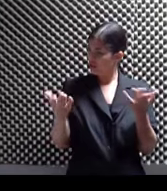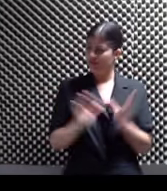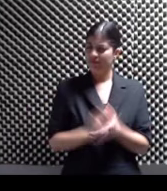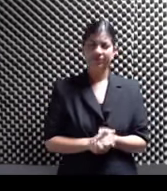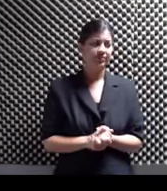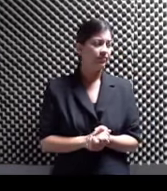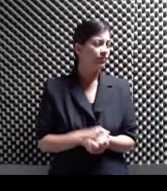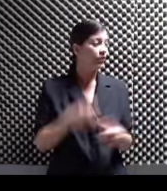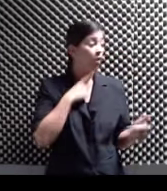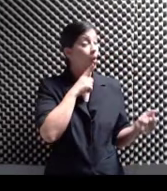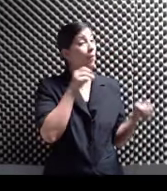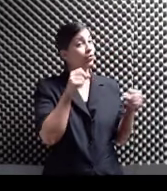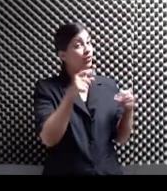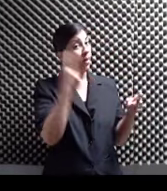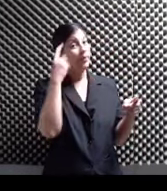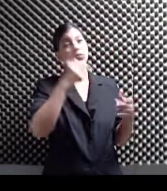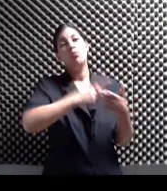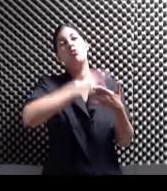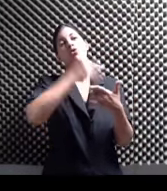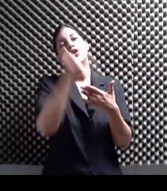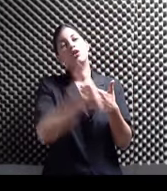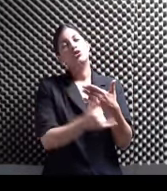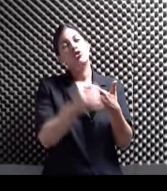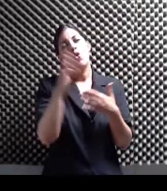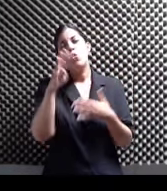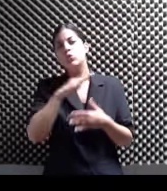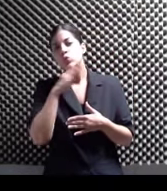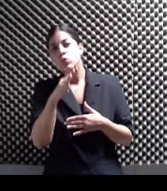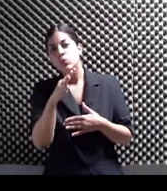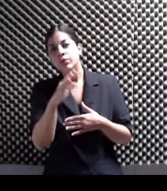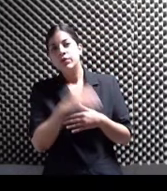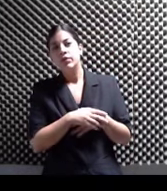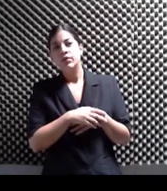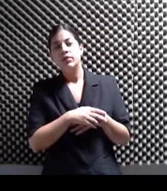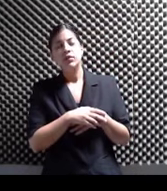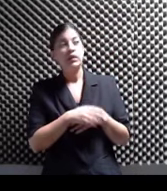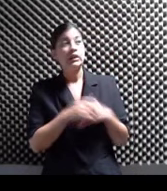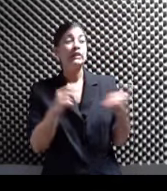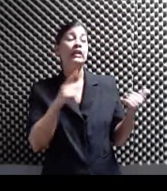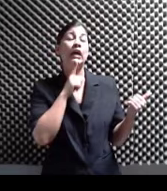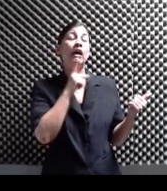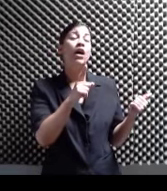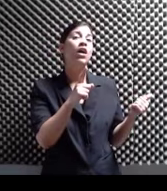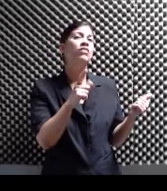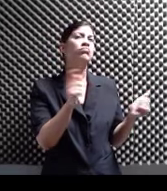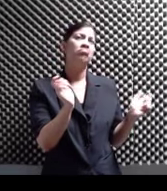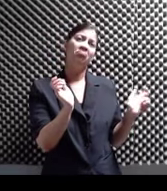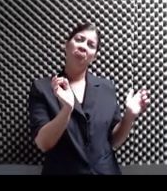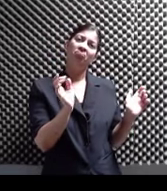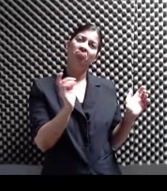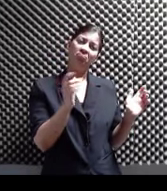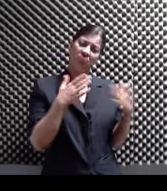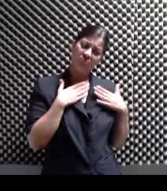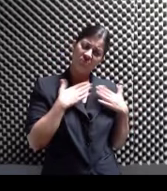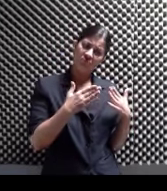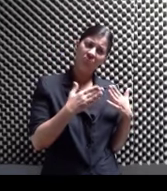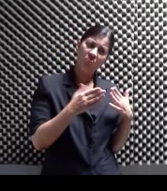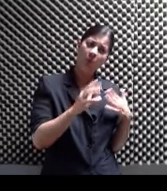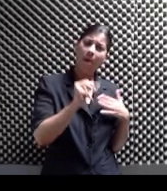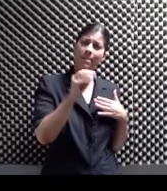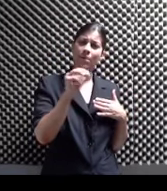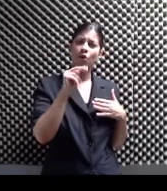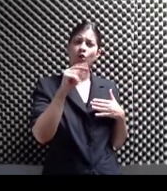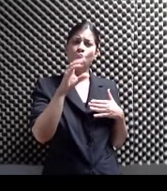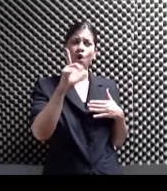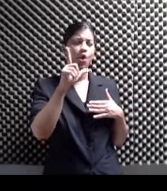oportunidad de llamarme para un proyecto que hay en octubre. Uh-huh. Y ahí surgió que me dijeron, vamos a hacer este monólogo, Carlos Canales me lo había dado, todo